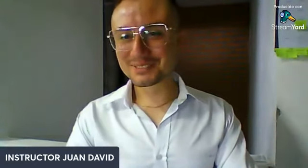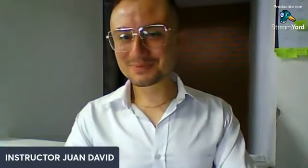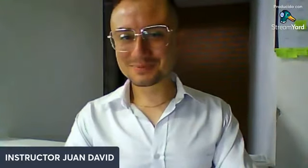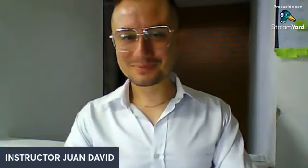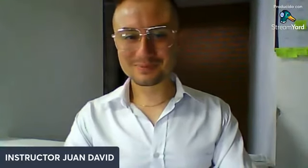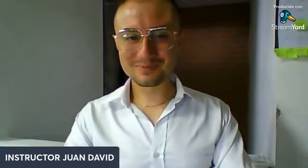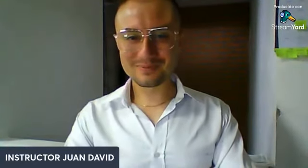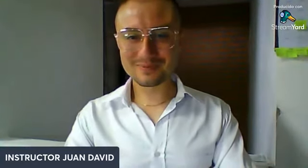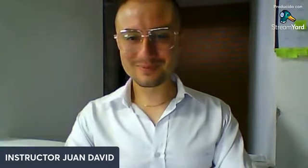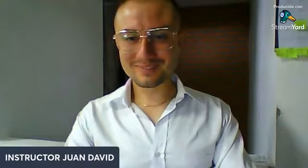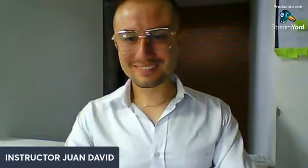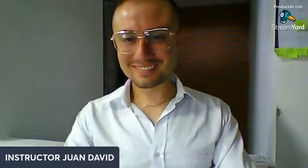Gracias, Bosa.